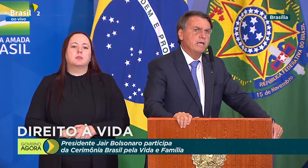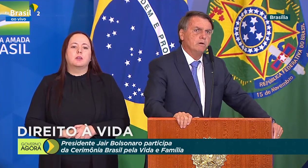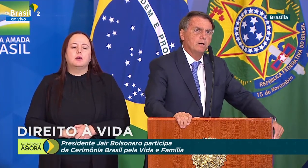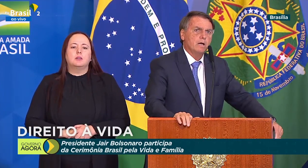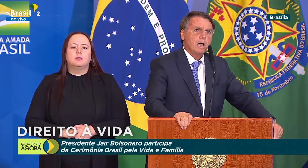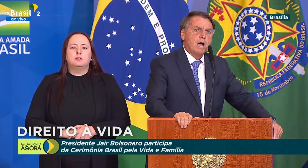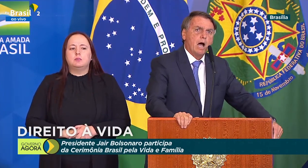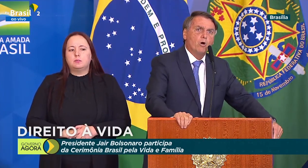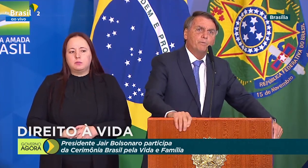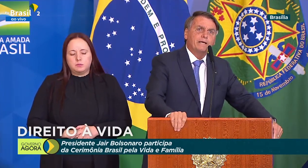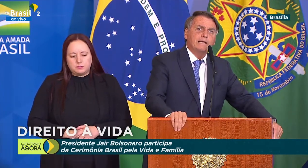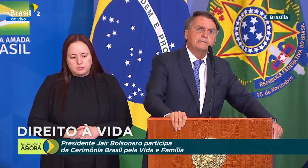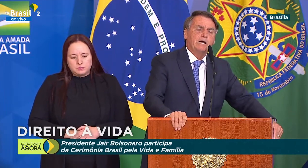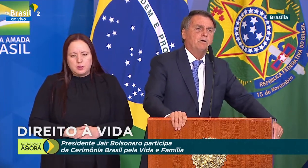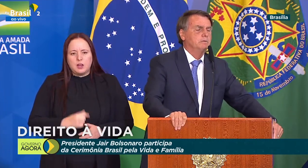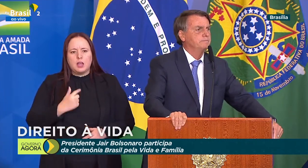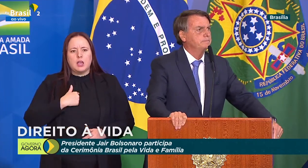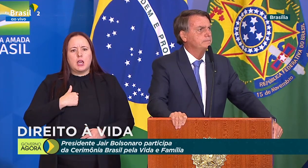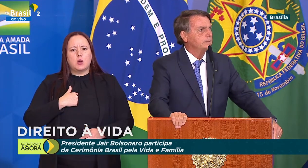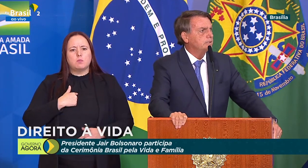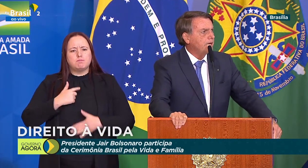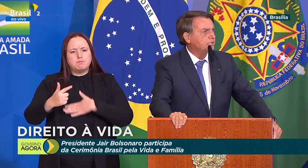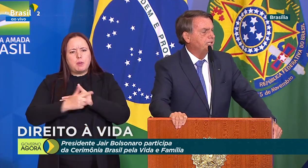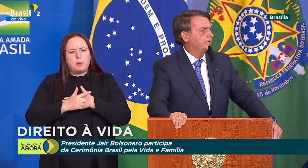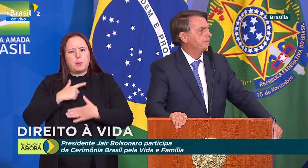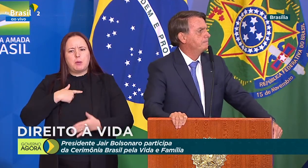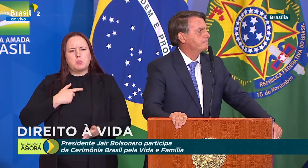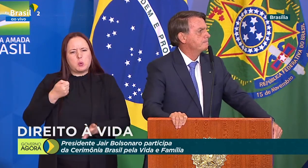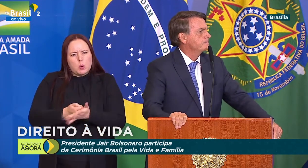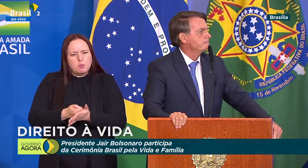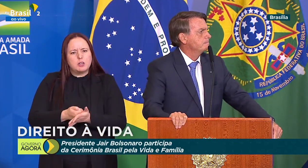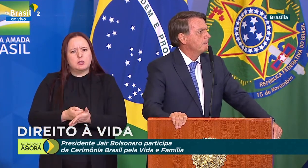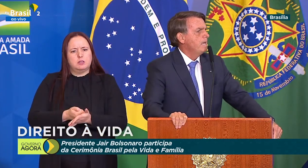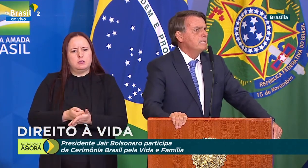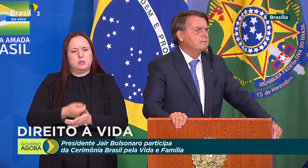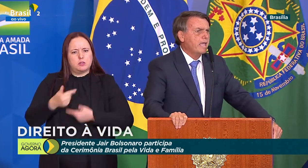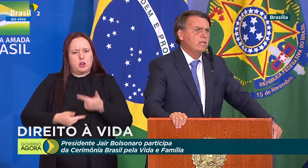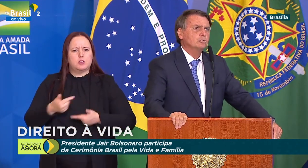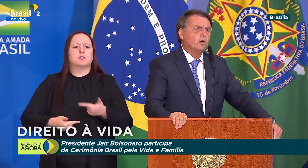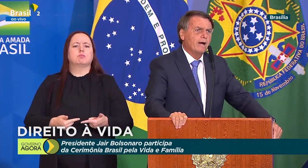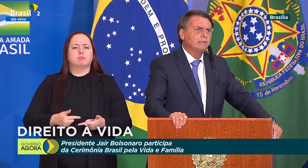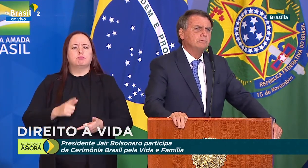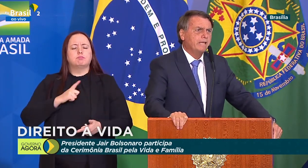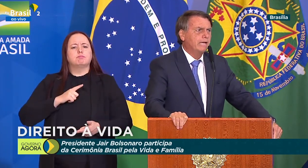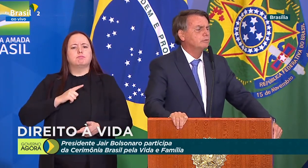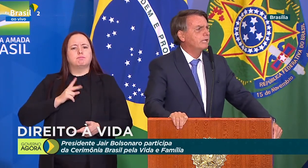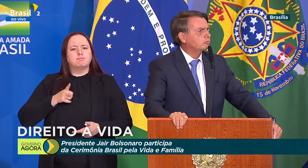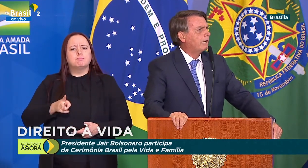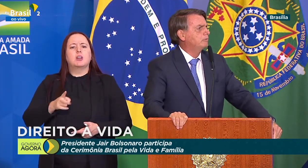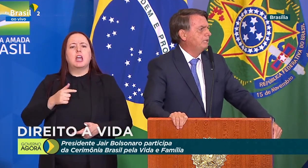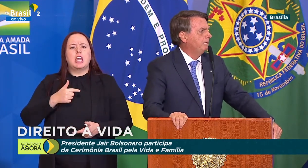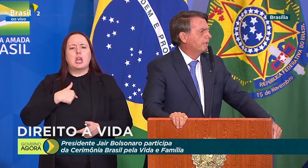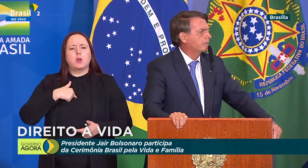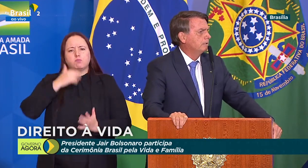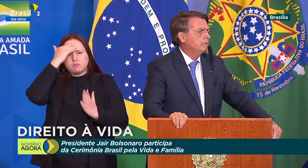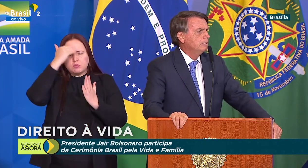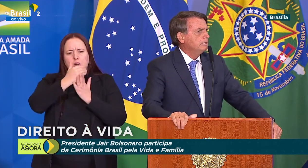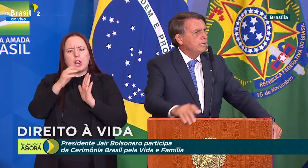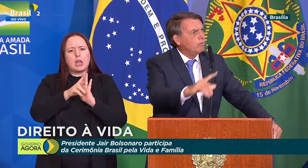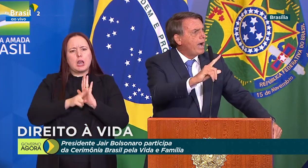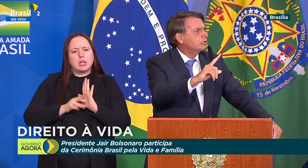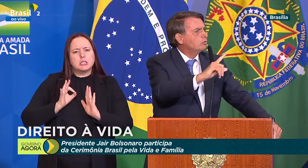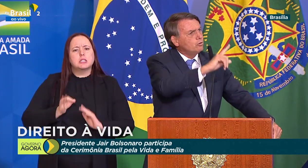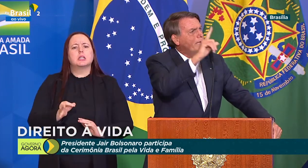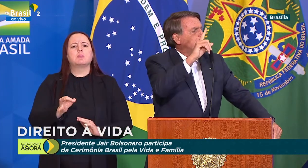e eu tenho a obrigação de agir eu tenho jogado dentro das quatro linhas